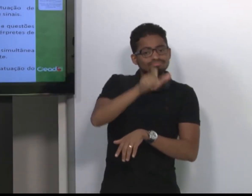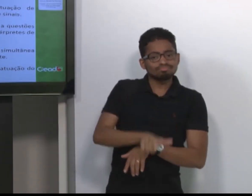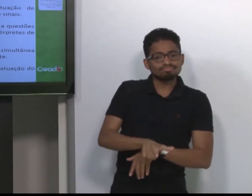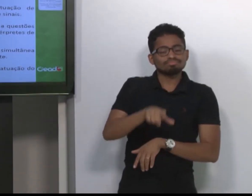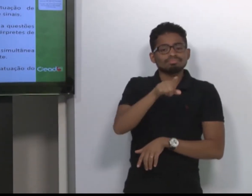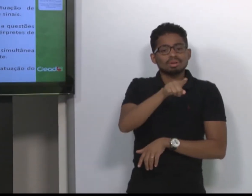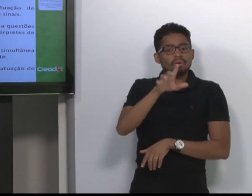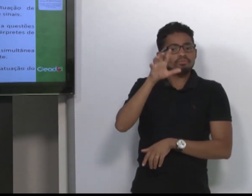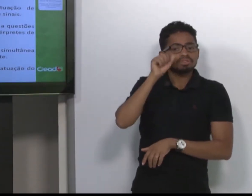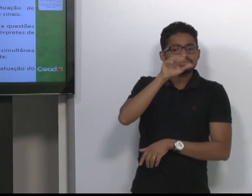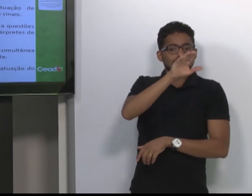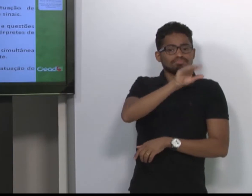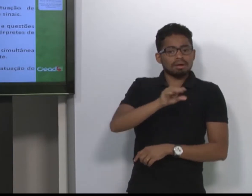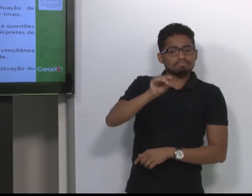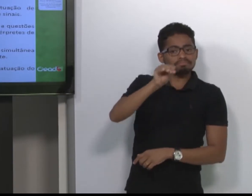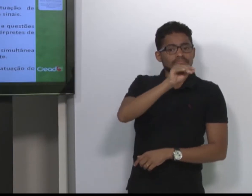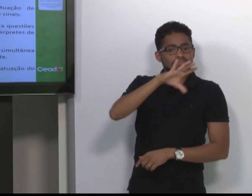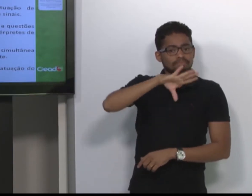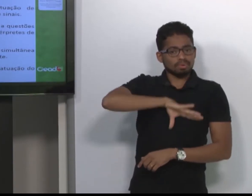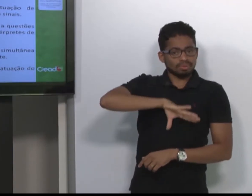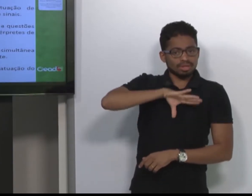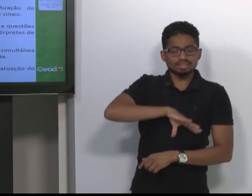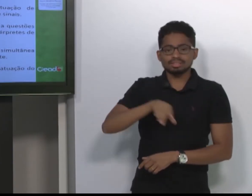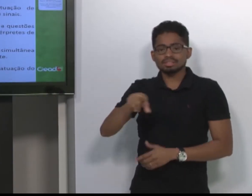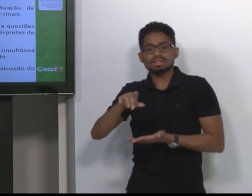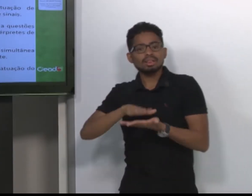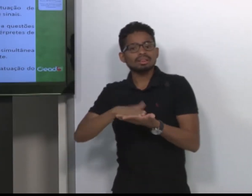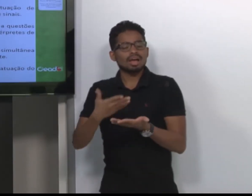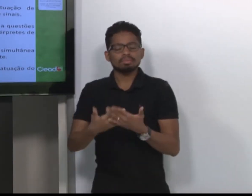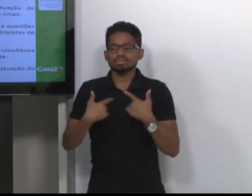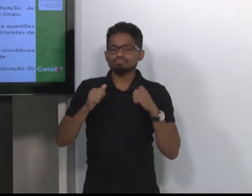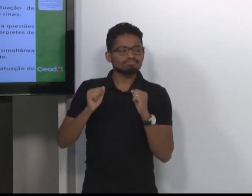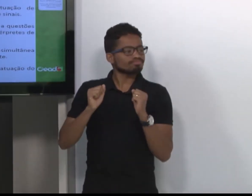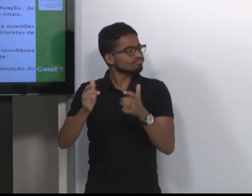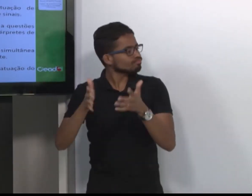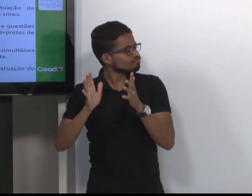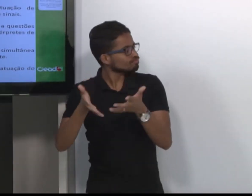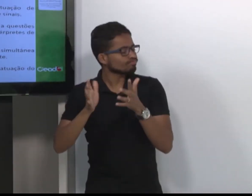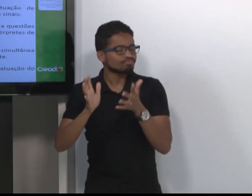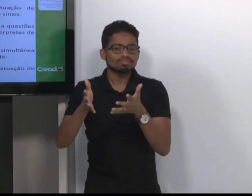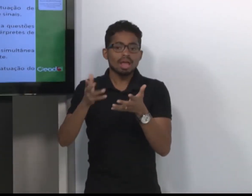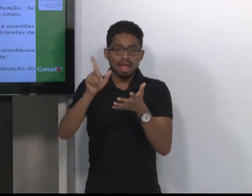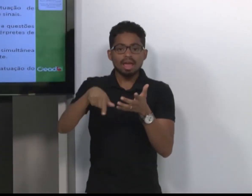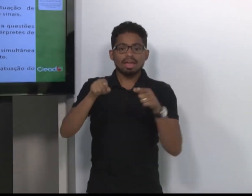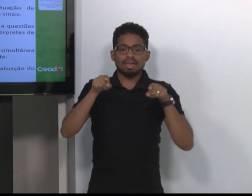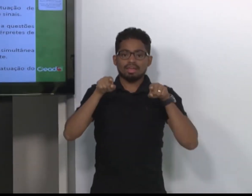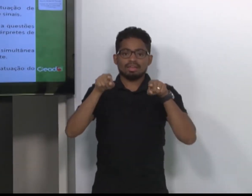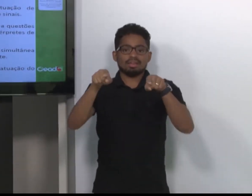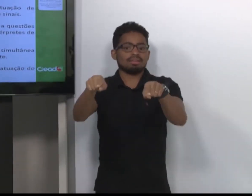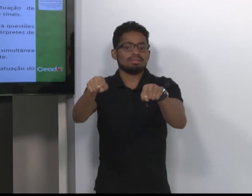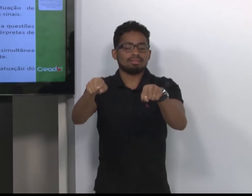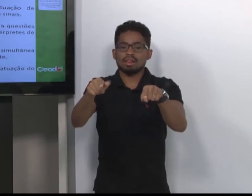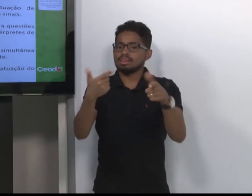do tradutor-intérprete, há a presença do locutor, e o intérprete faz a